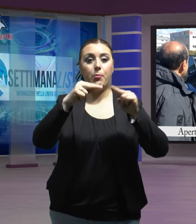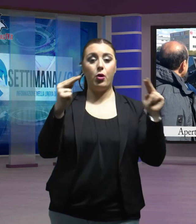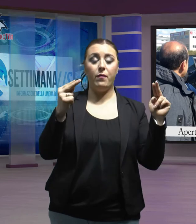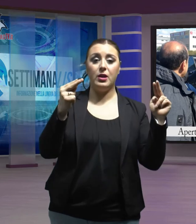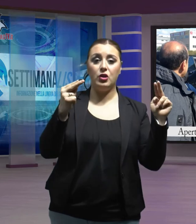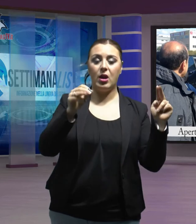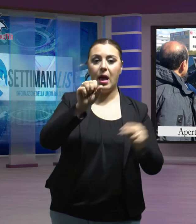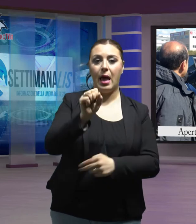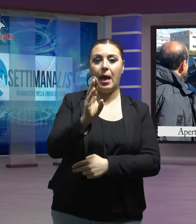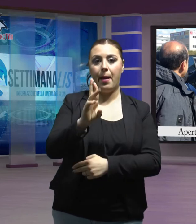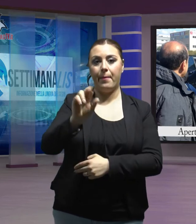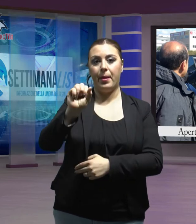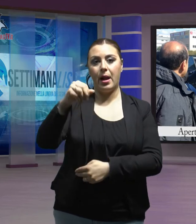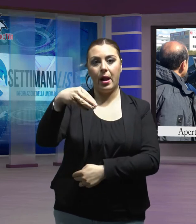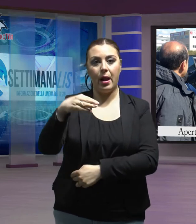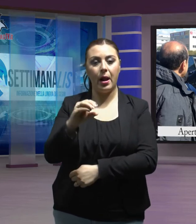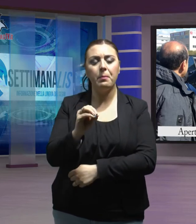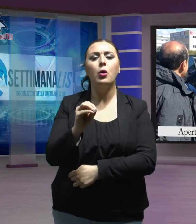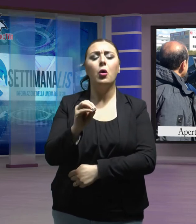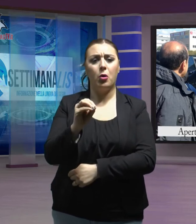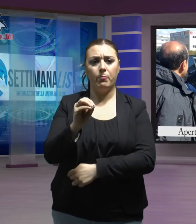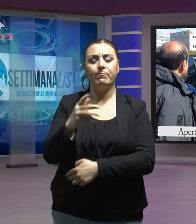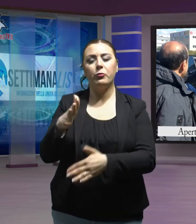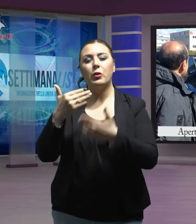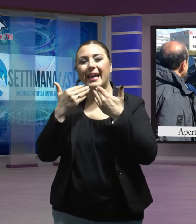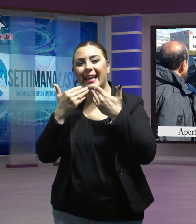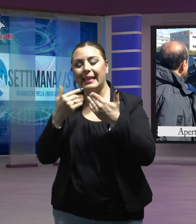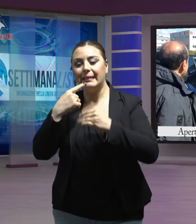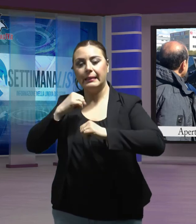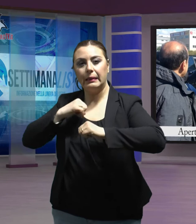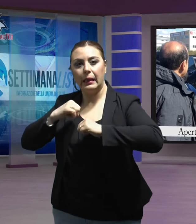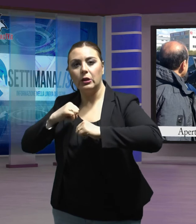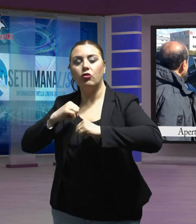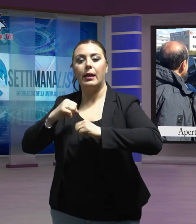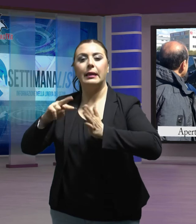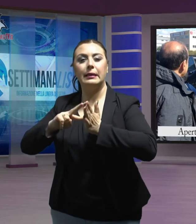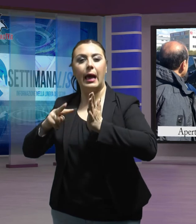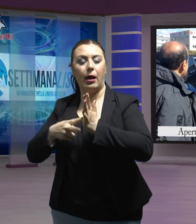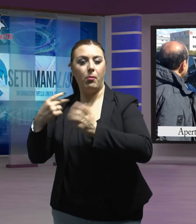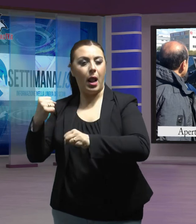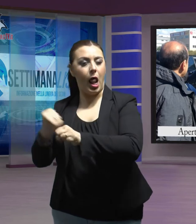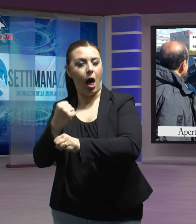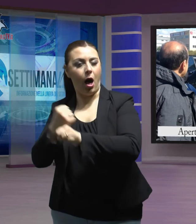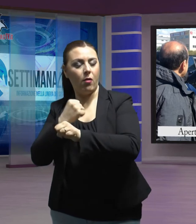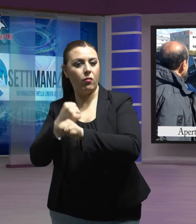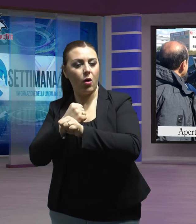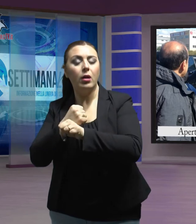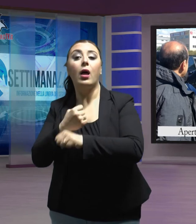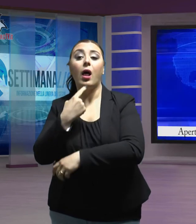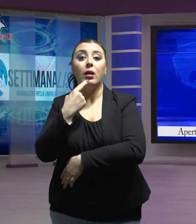Abramo che dopo aver ringraziato dirigenti e tecnici, ne ha sottolineato